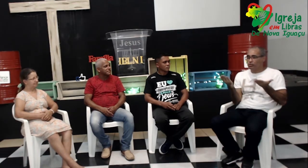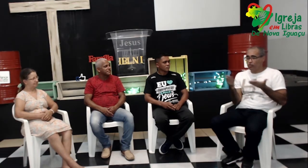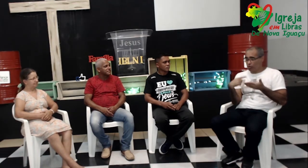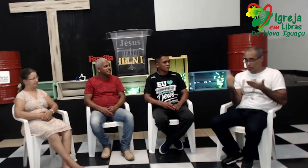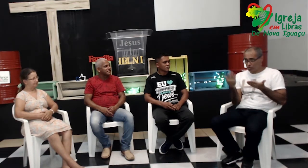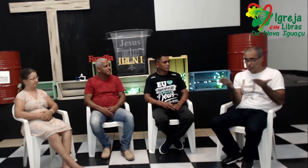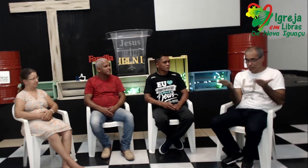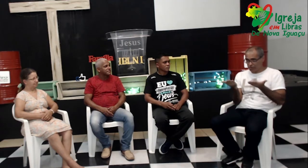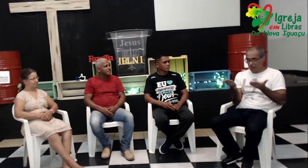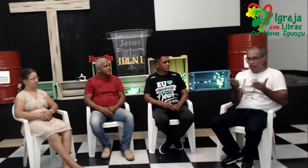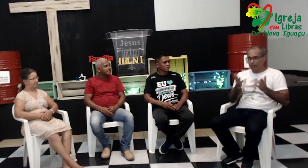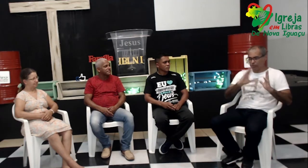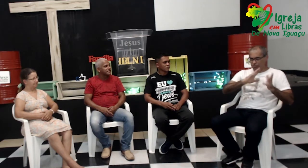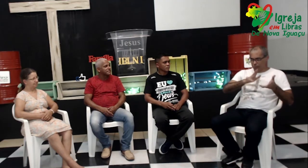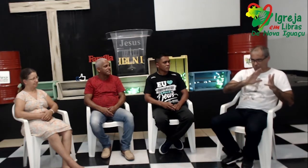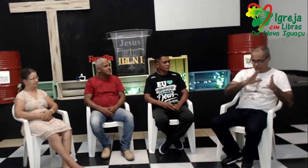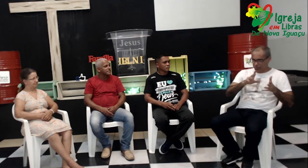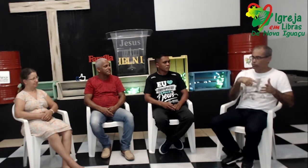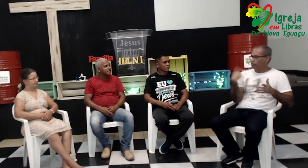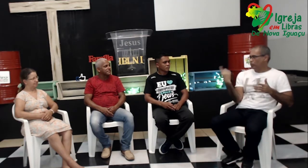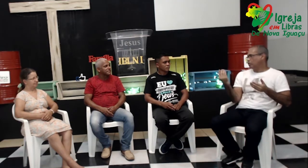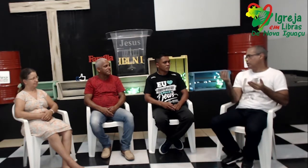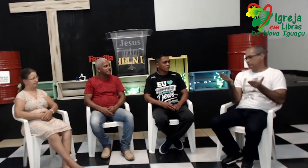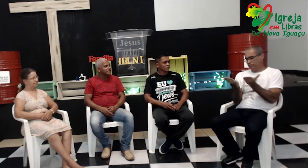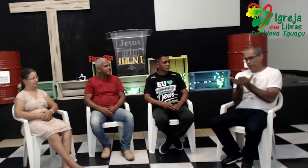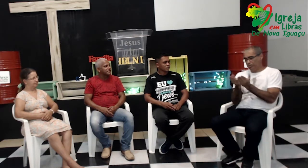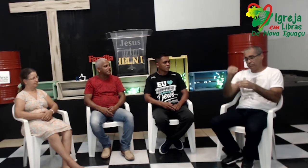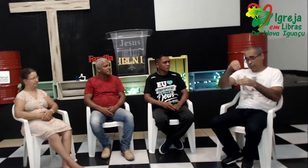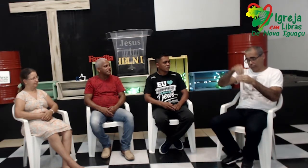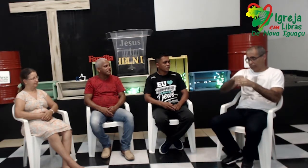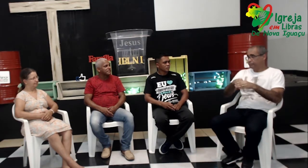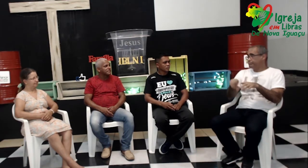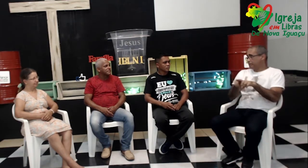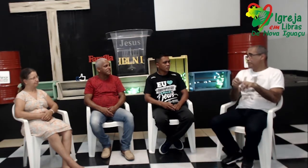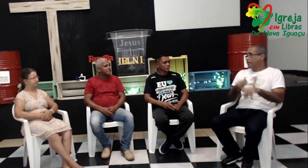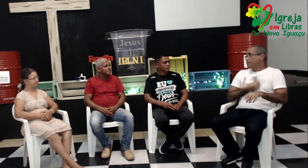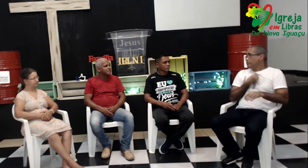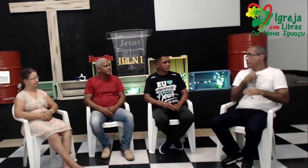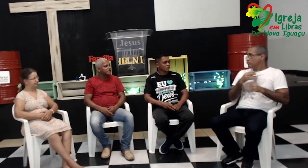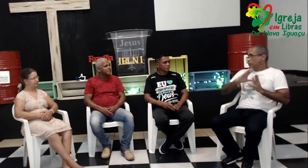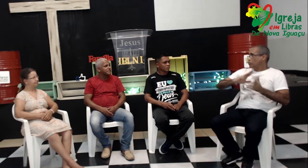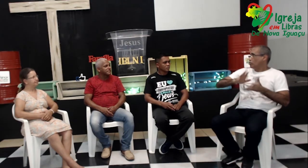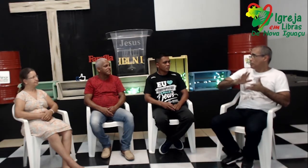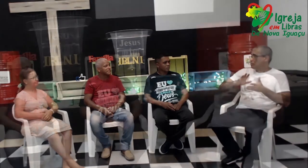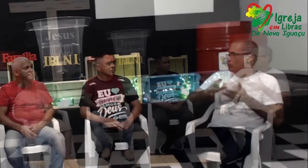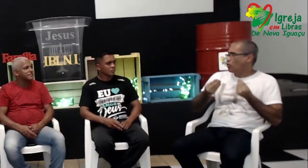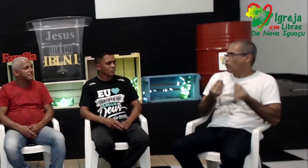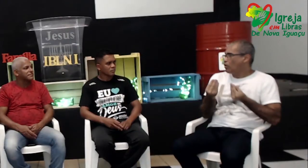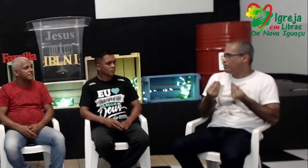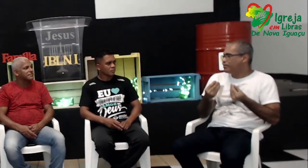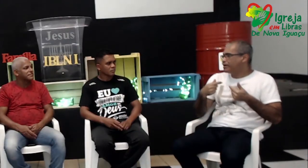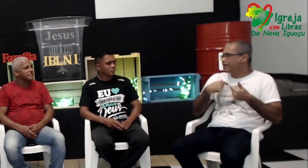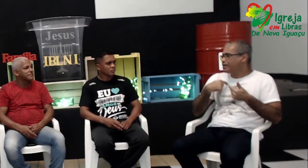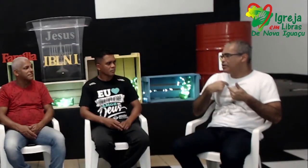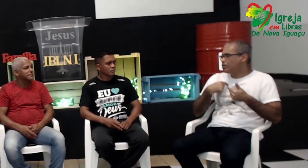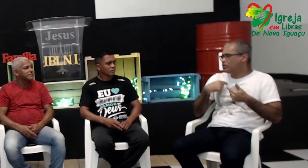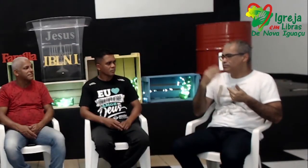Tereza, hoje nós estamos aqui no mundo, mas somos cristãos, somos